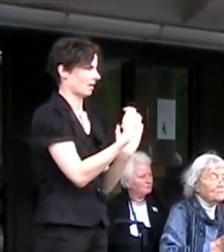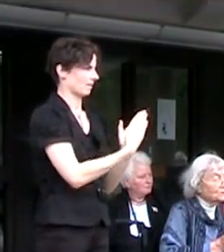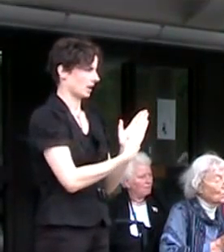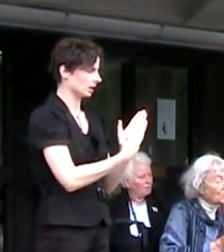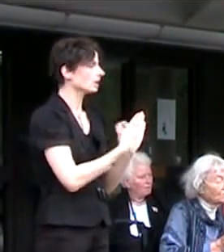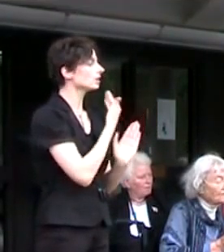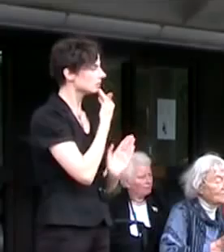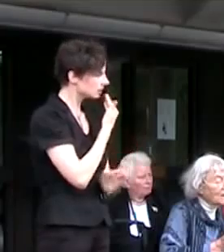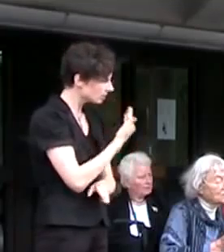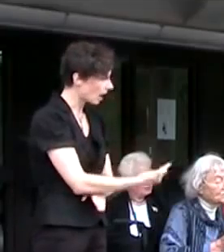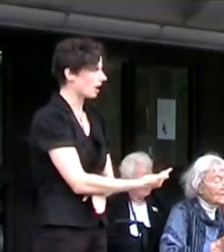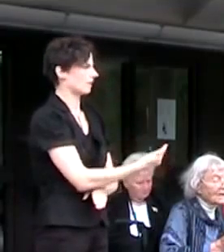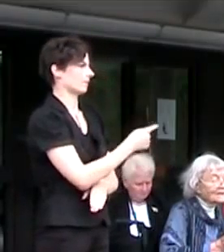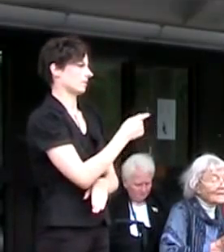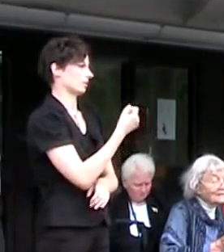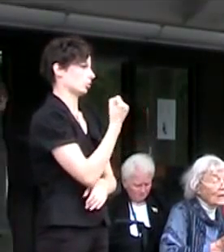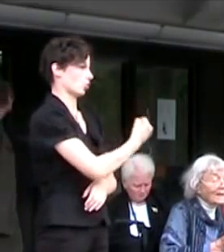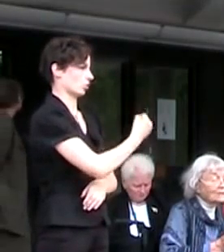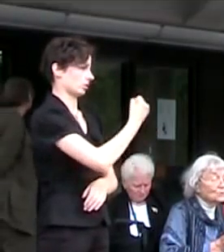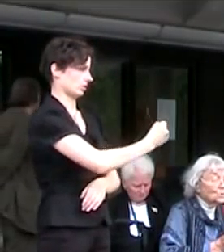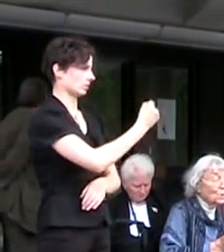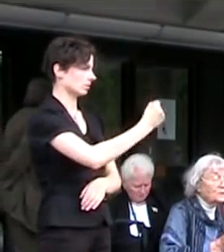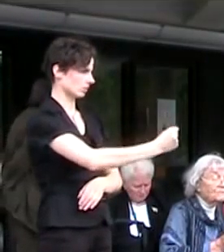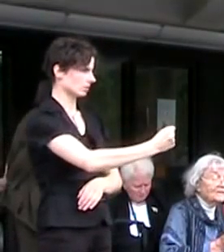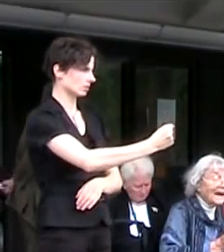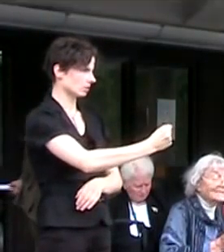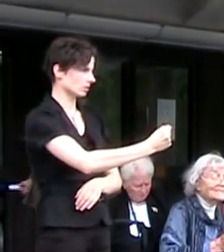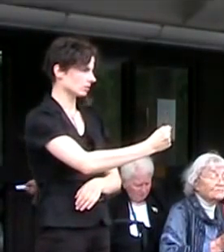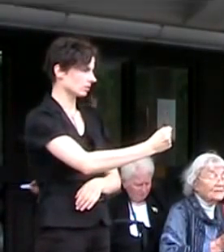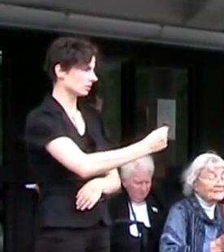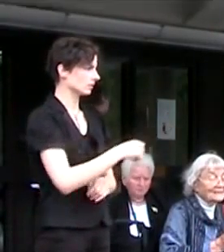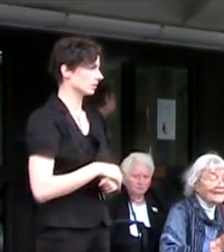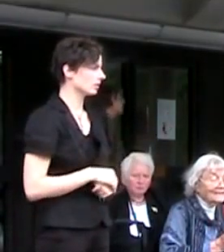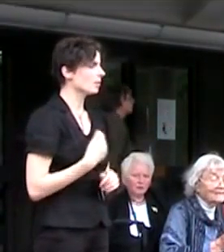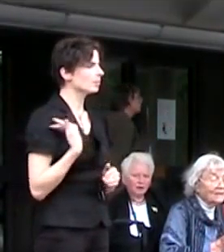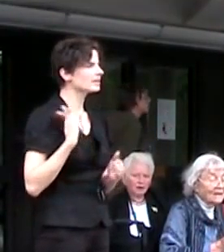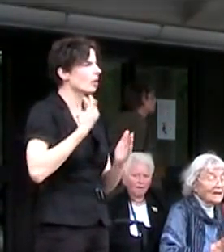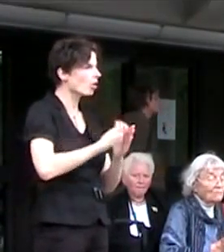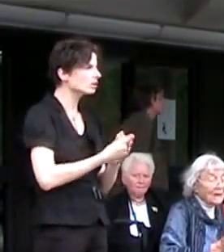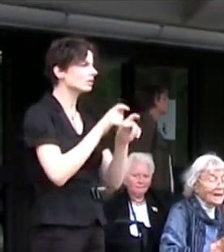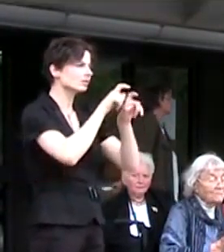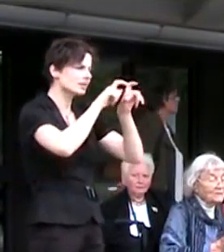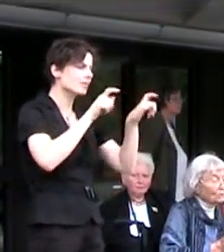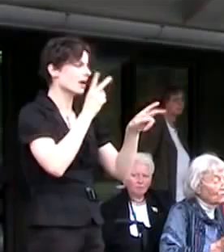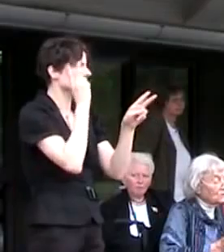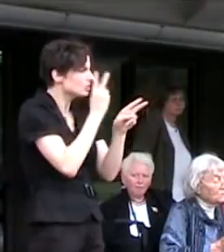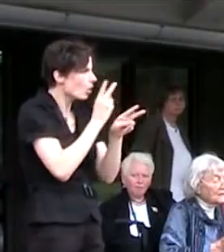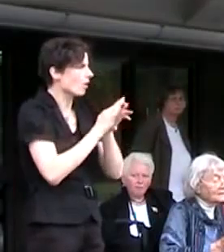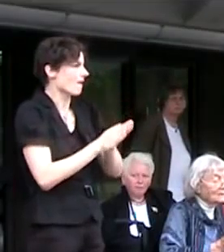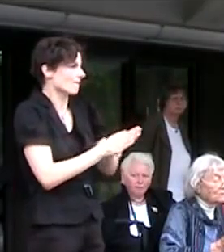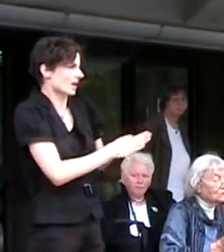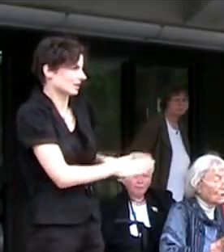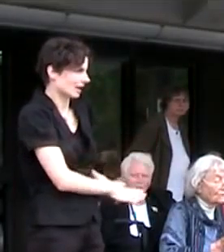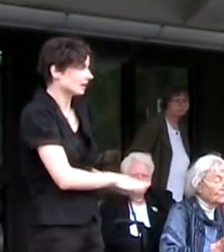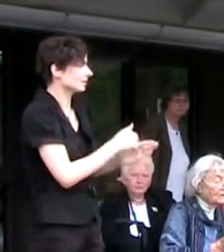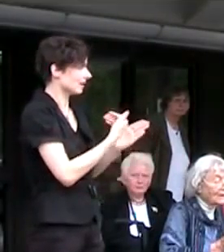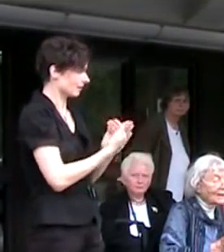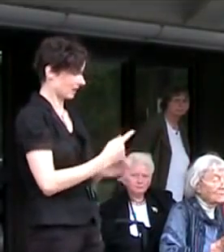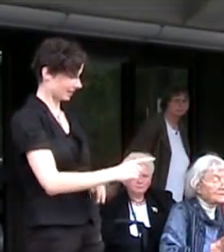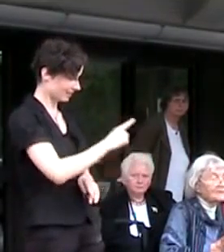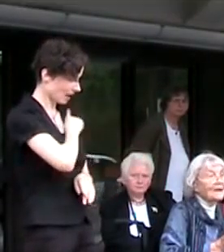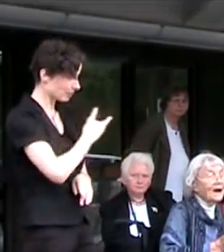sogenannter lebensunwerter Menschen seither so gut wie ganz verdrängen, bleibt es uns